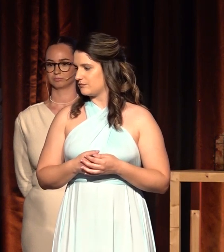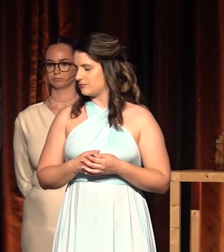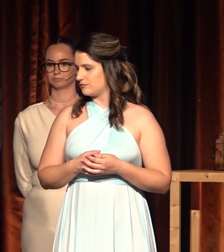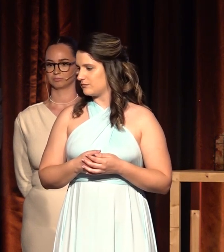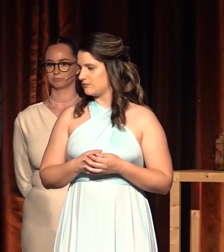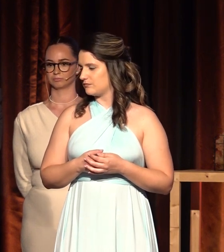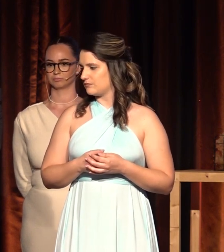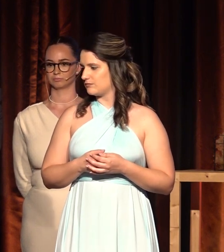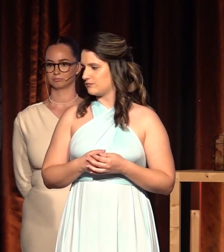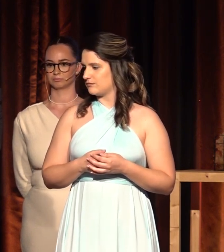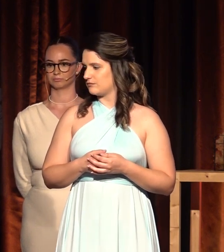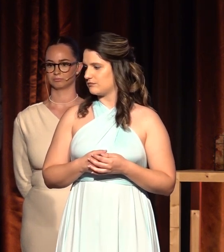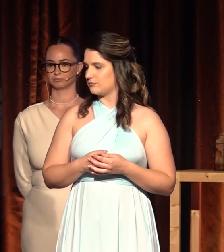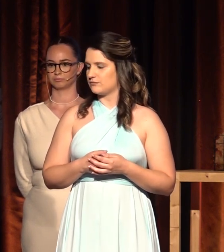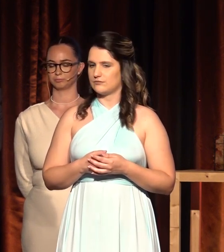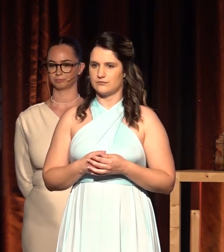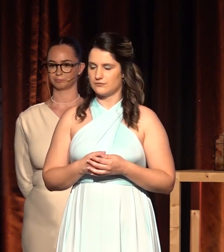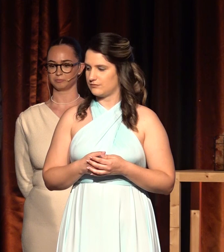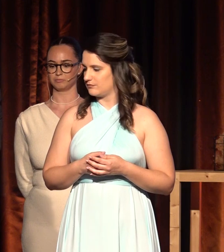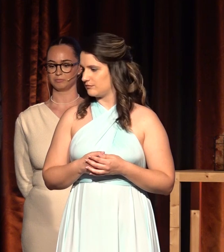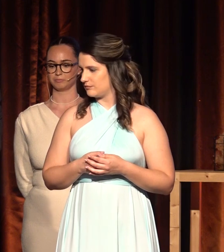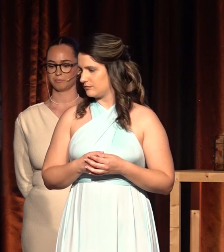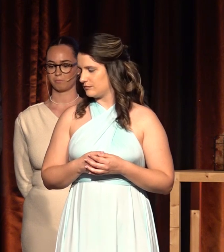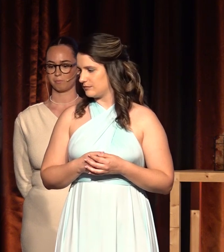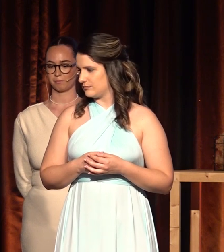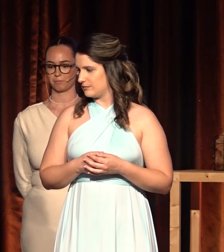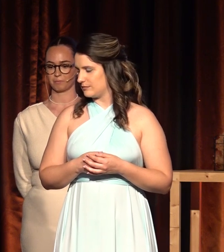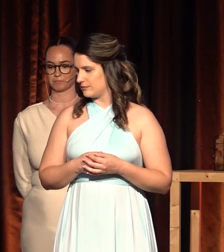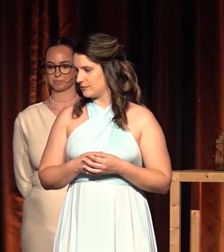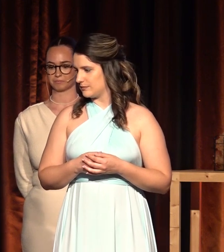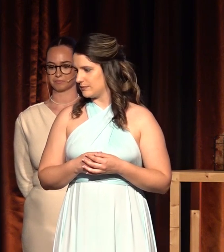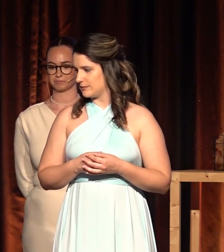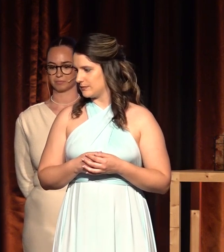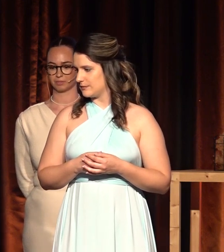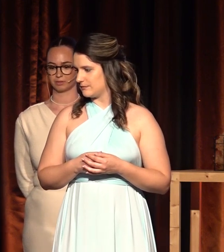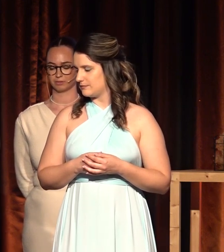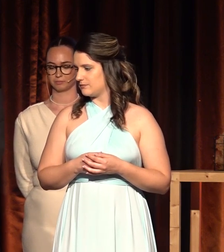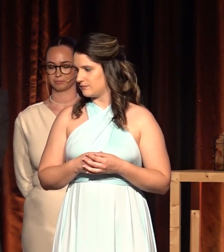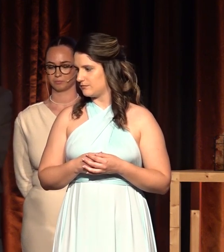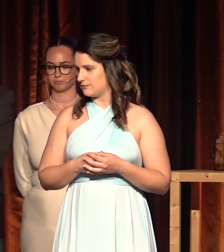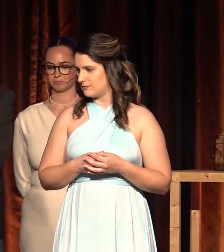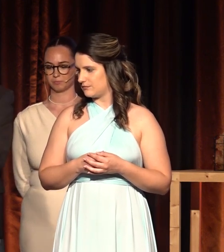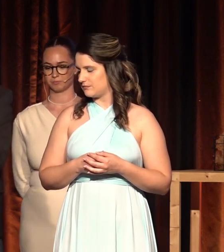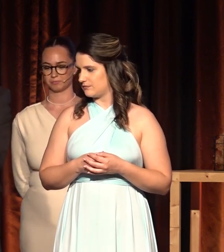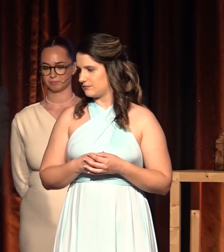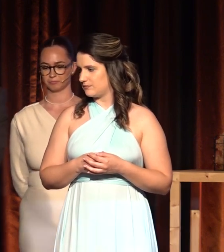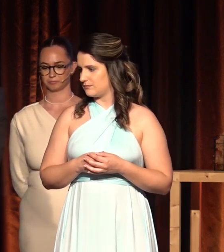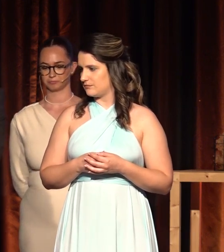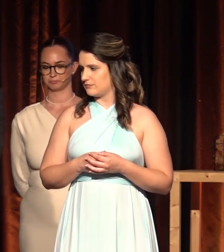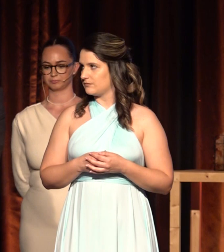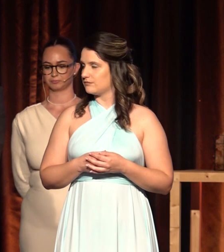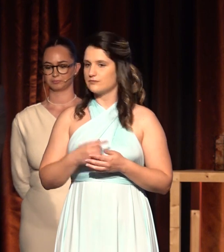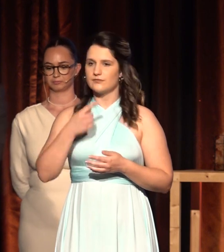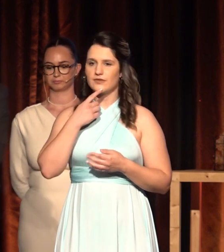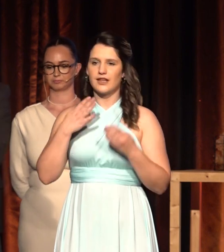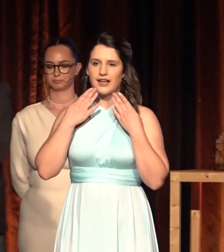que al final també acaba repercutint en tots els alumnes que sou els que esteu avui aquí i en tots aquells que ho feu possible. Per tant,